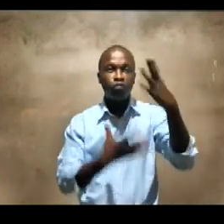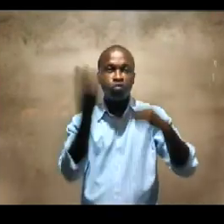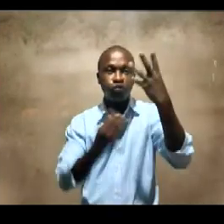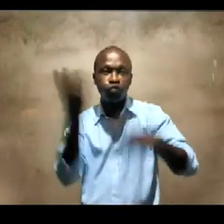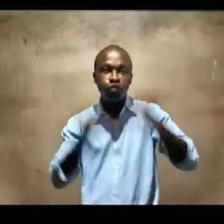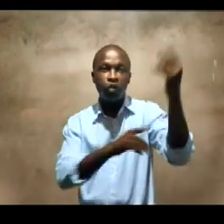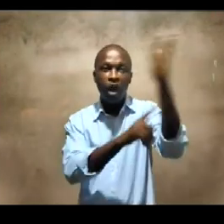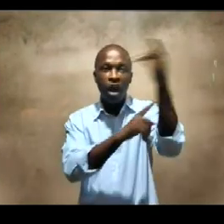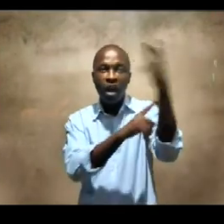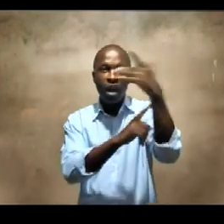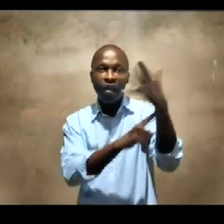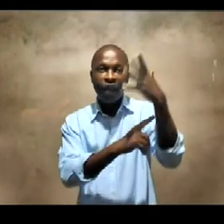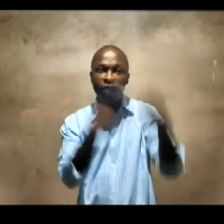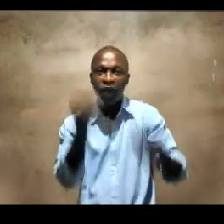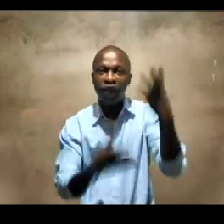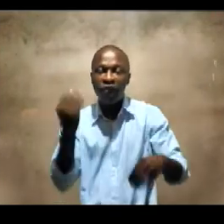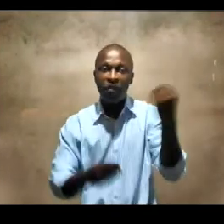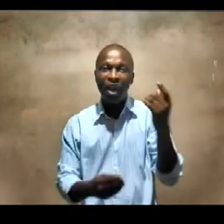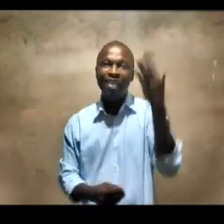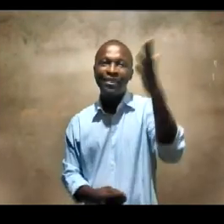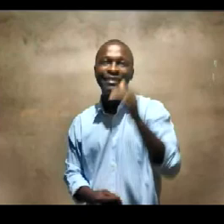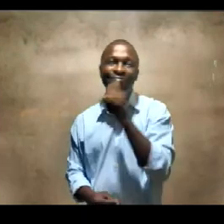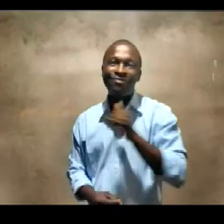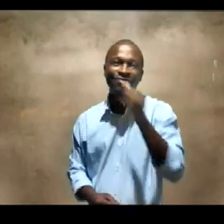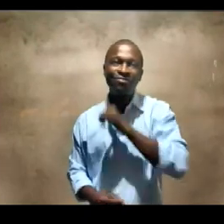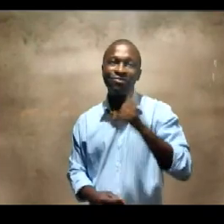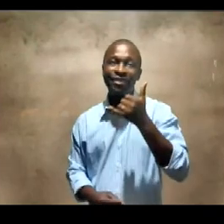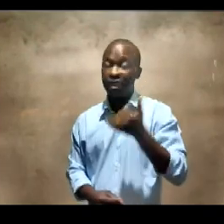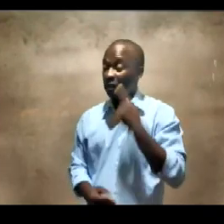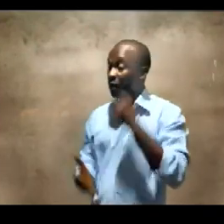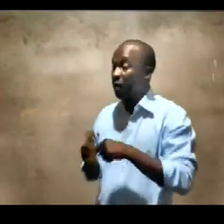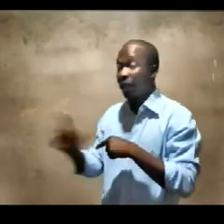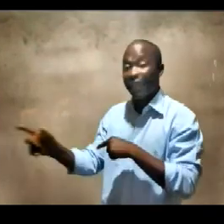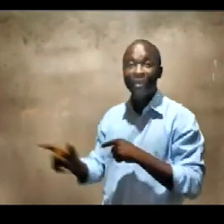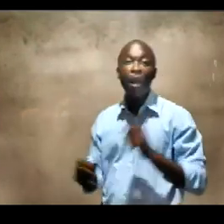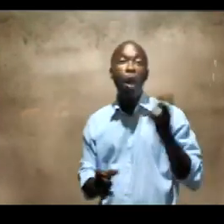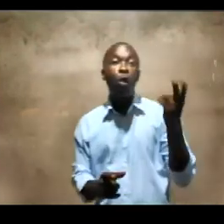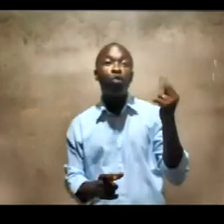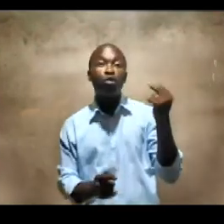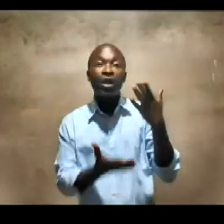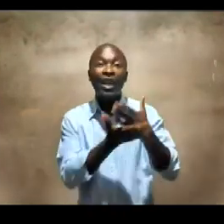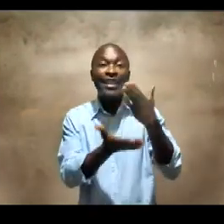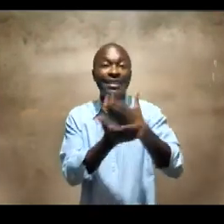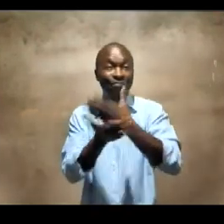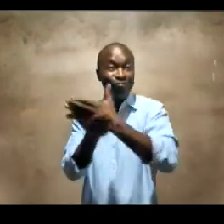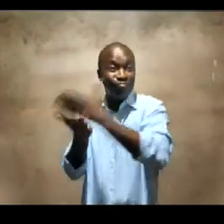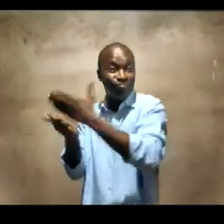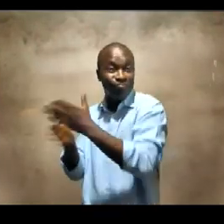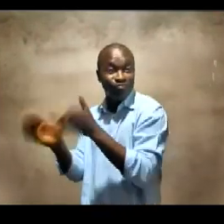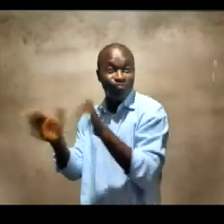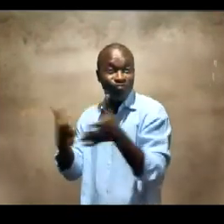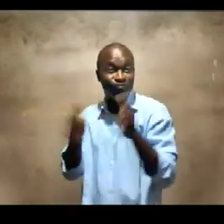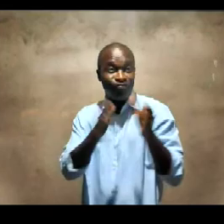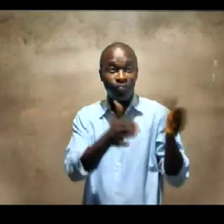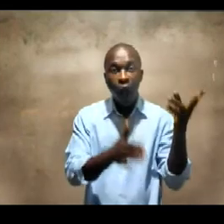40 divisions dans cet établissement et pour 12 classes fonctionnelles. Et dans ces conditions, nous ne pouvons pas mettre tout